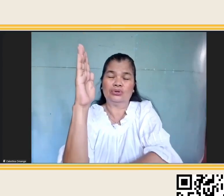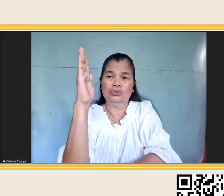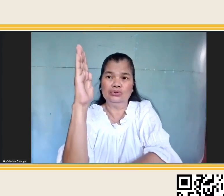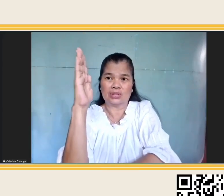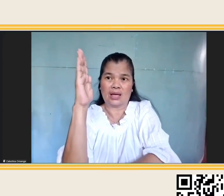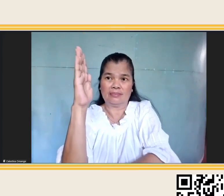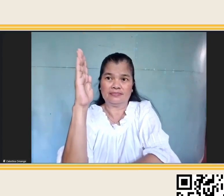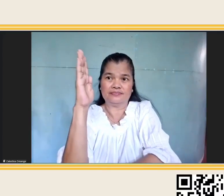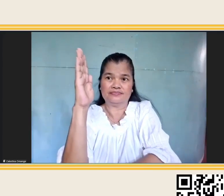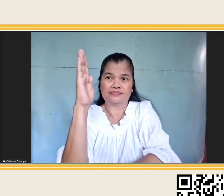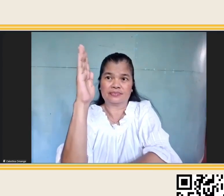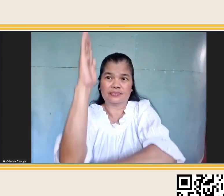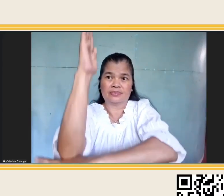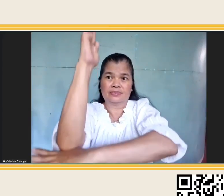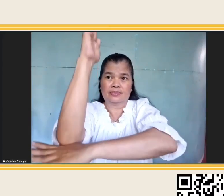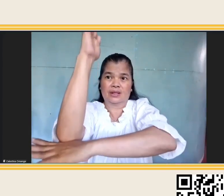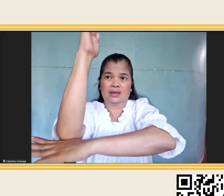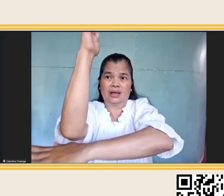noon time.